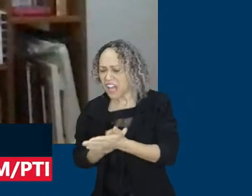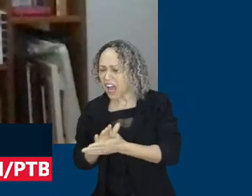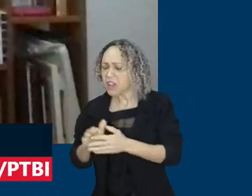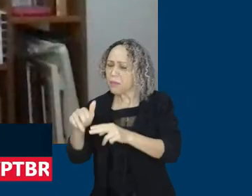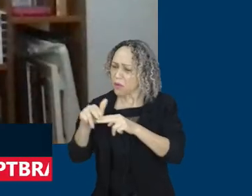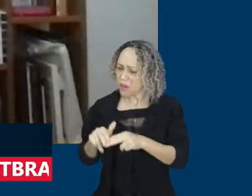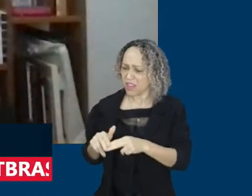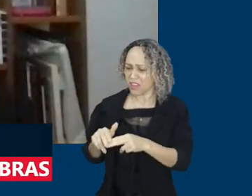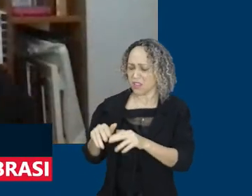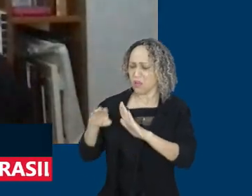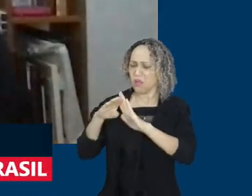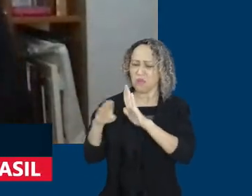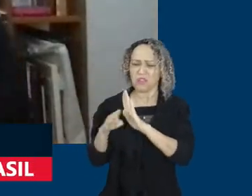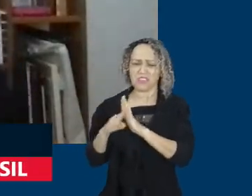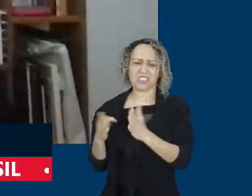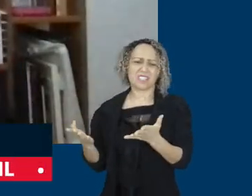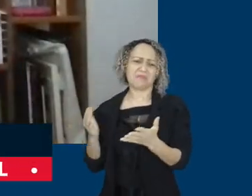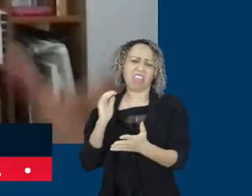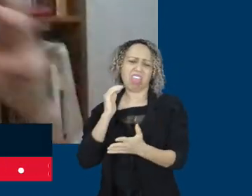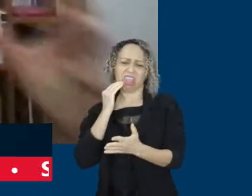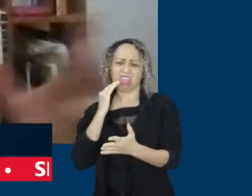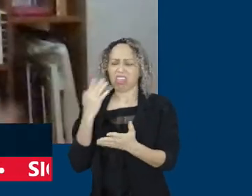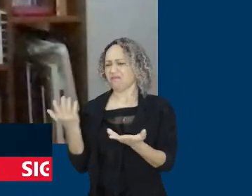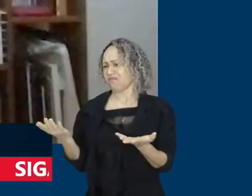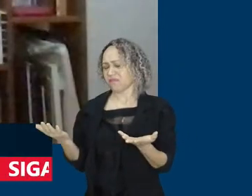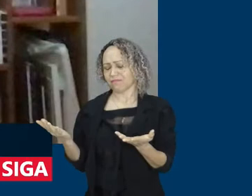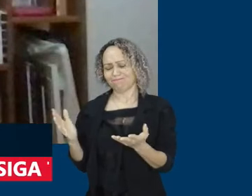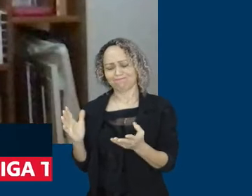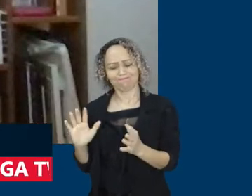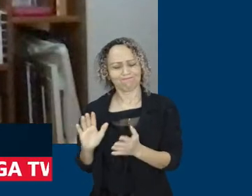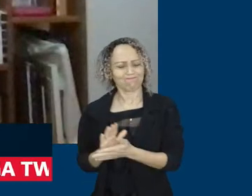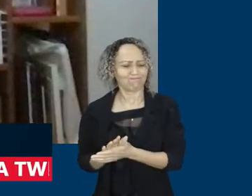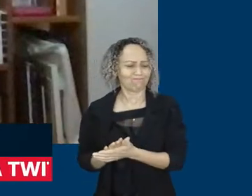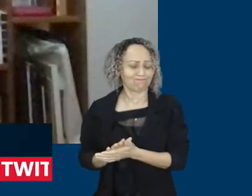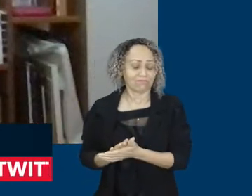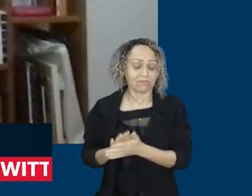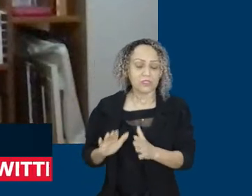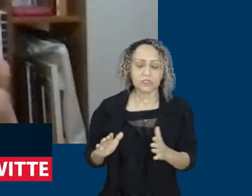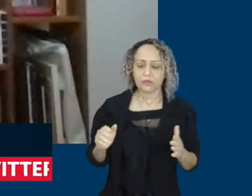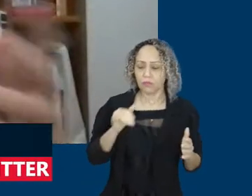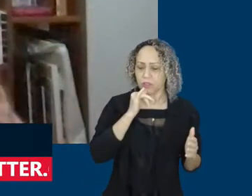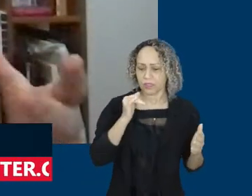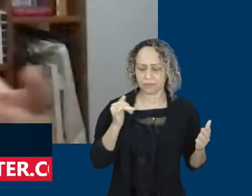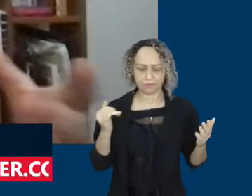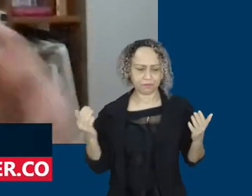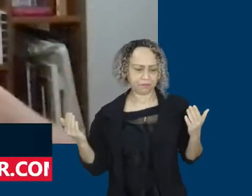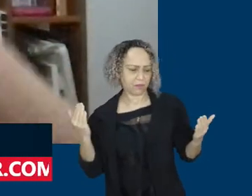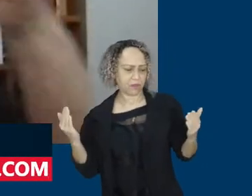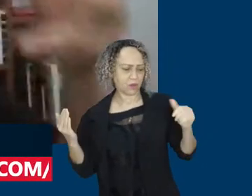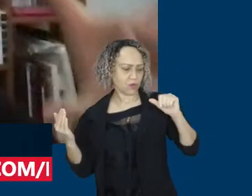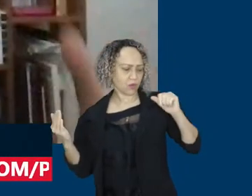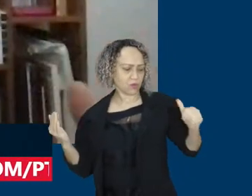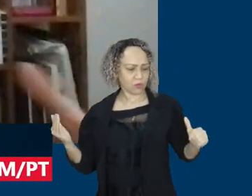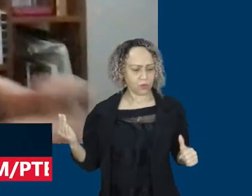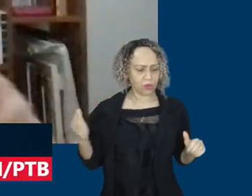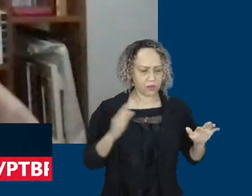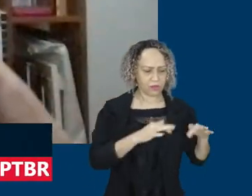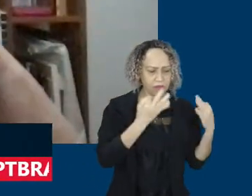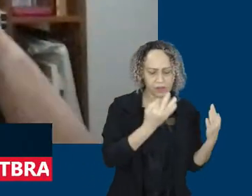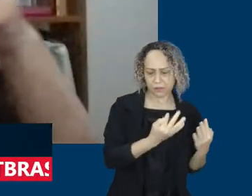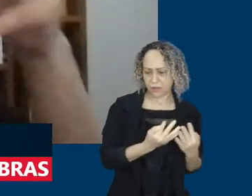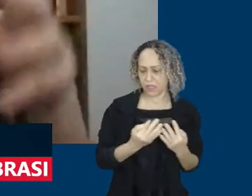Então, se a gente for comparar os dois programas, né, a primeira questão é essa que eu disse, né, como foi feito